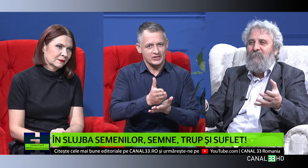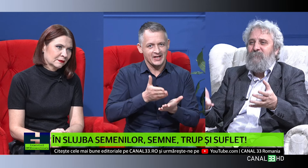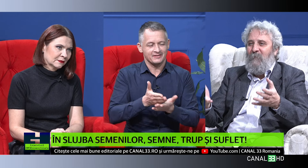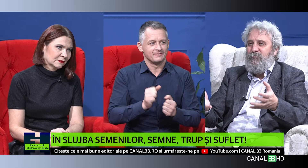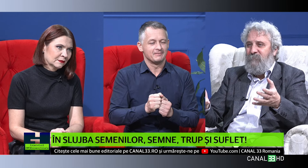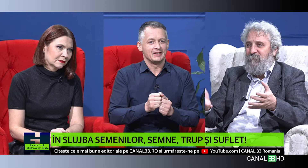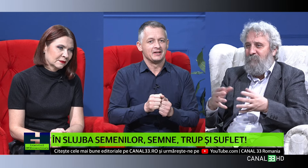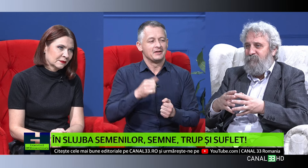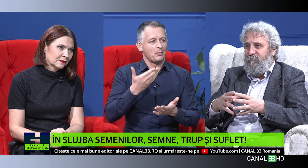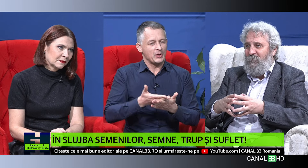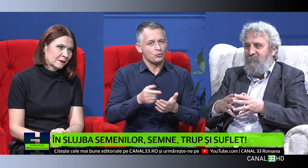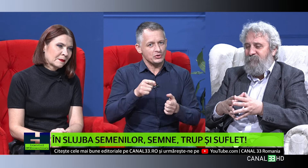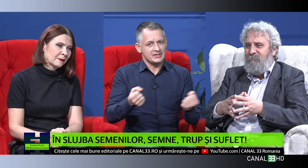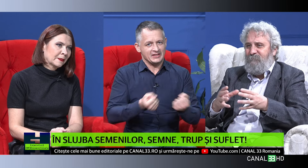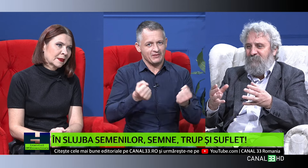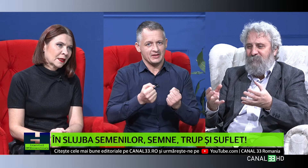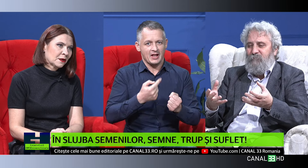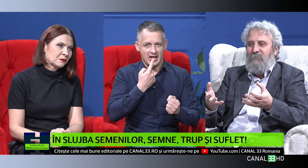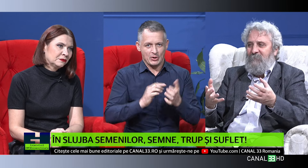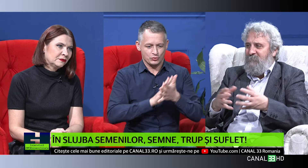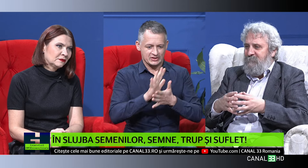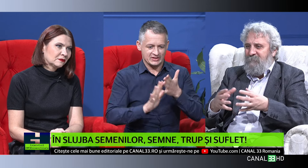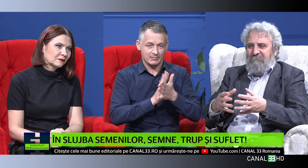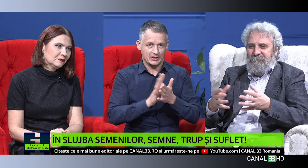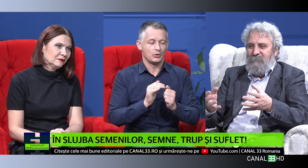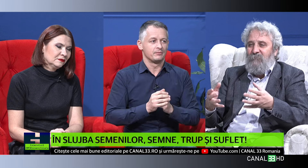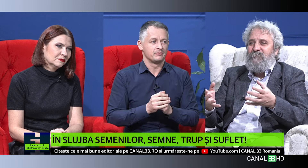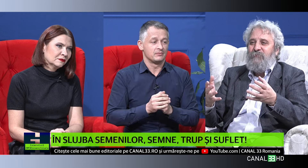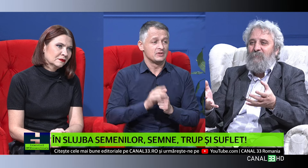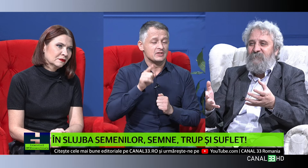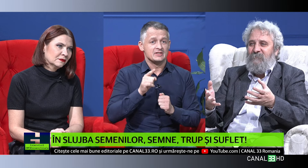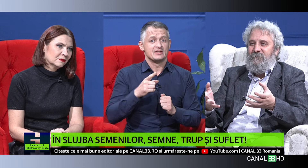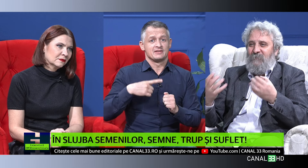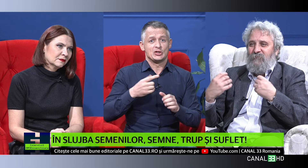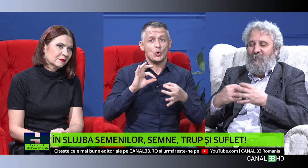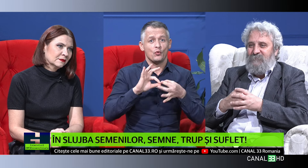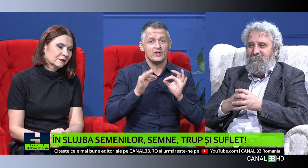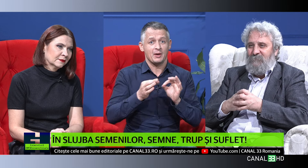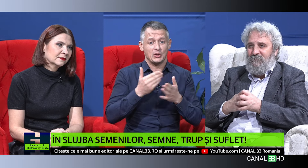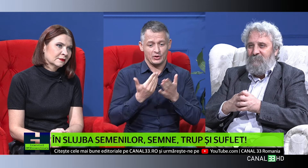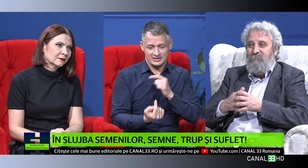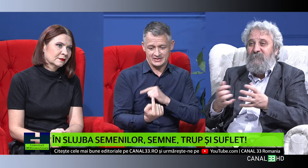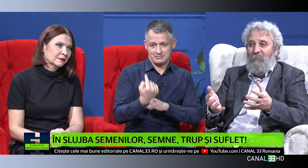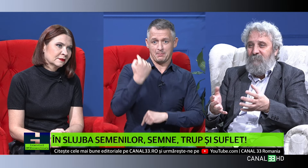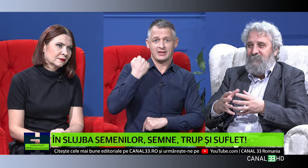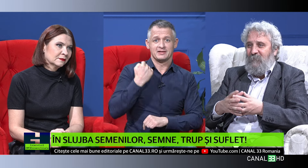acestui limbaj mimico-gestual și, de fapt, când spunem, sunt doar niște cuvinte, fiindcă în spate sunt mii de oameni